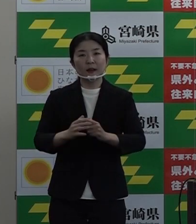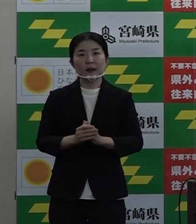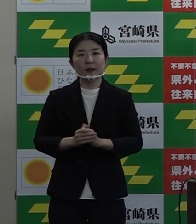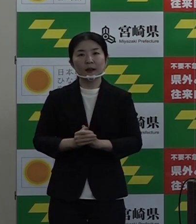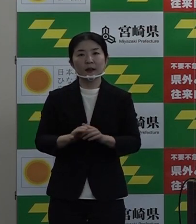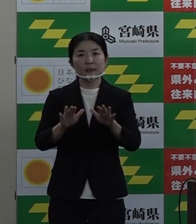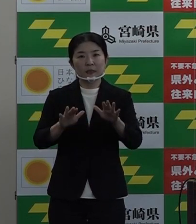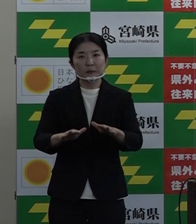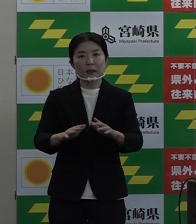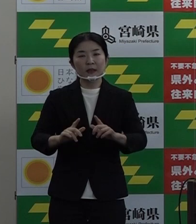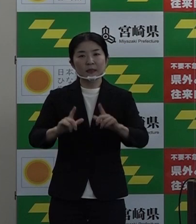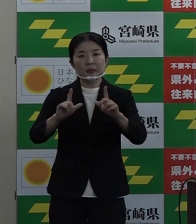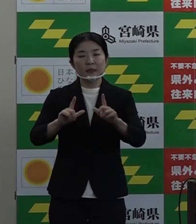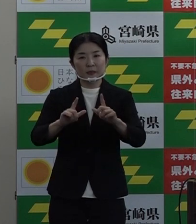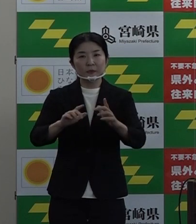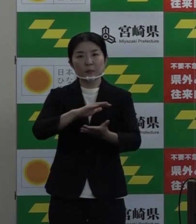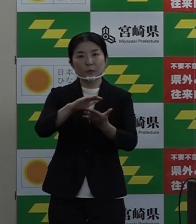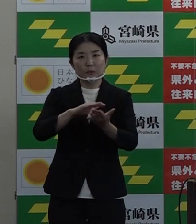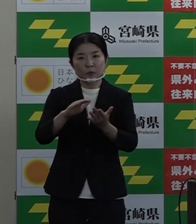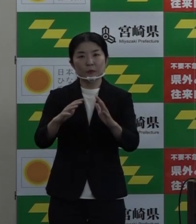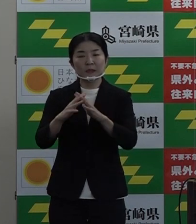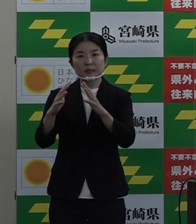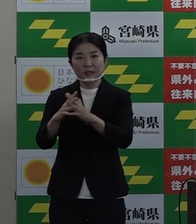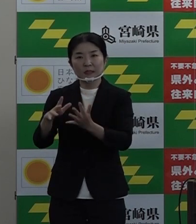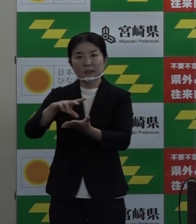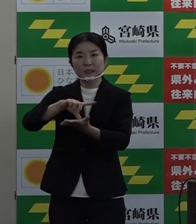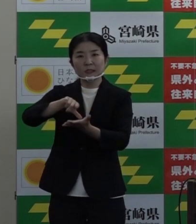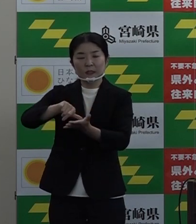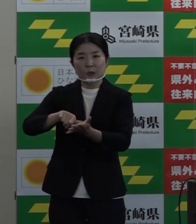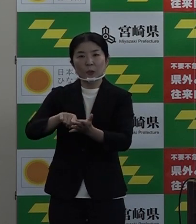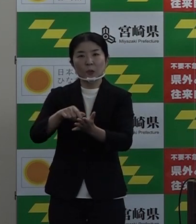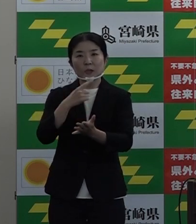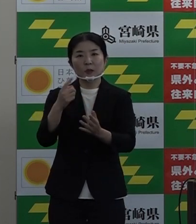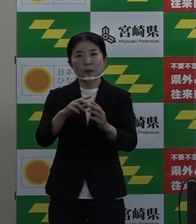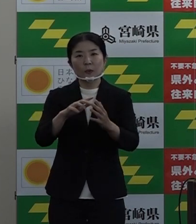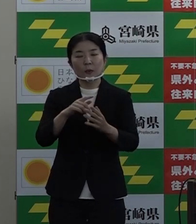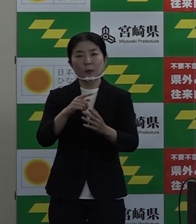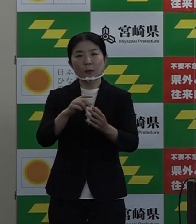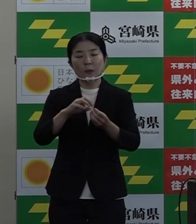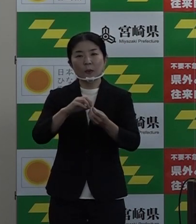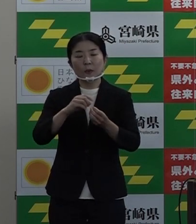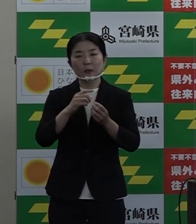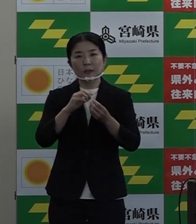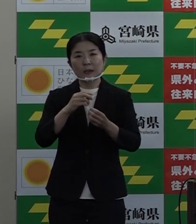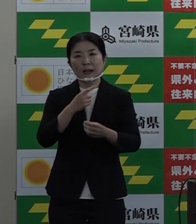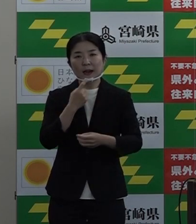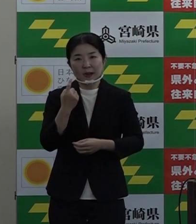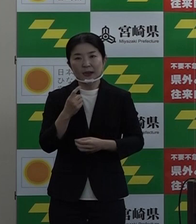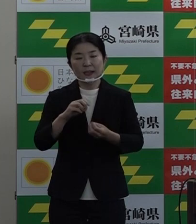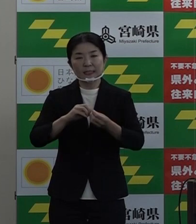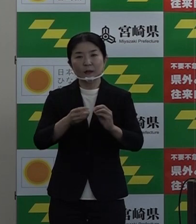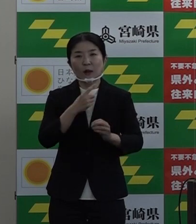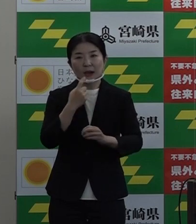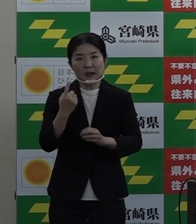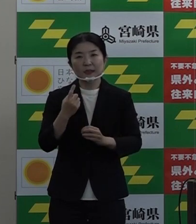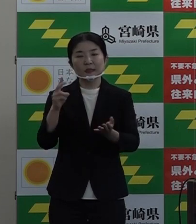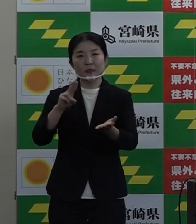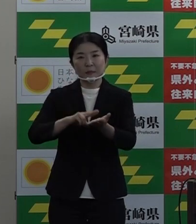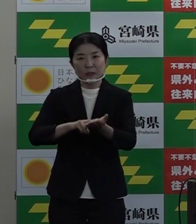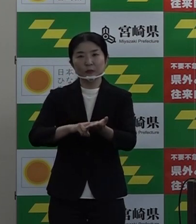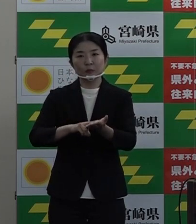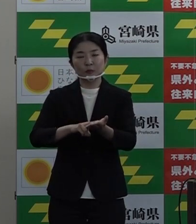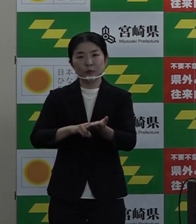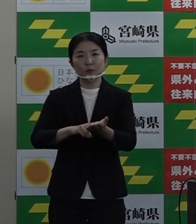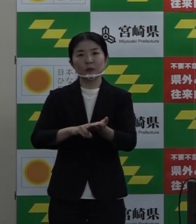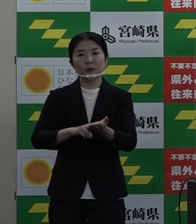この宮崎東諸方県域を赤県域に指定するということを先ほど対策本部で決定をしたところ